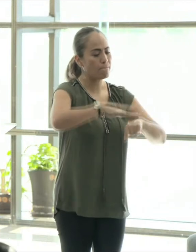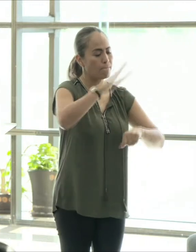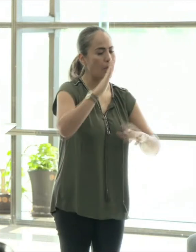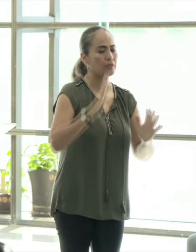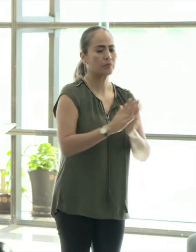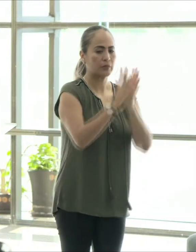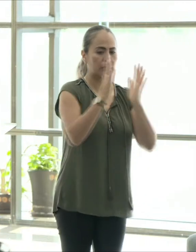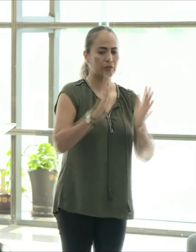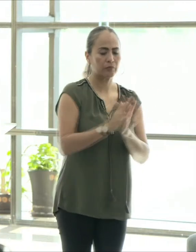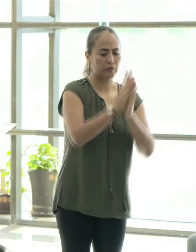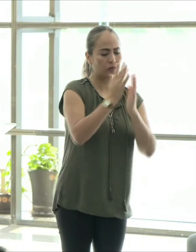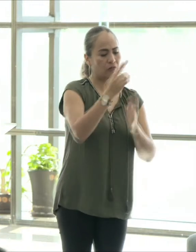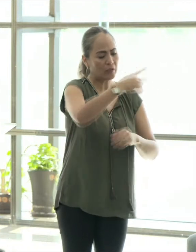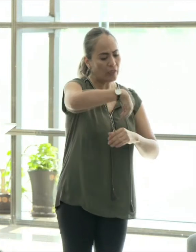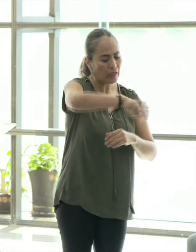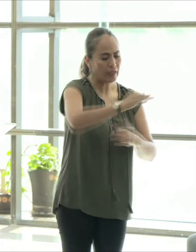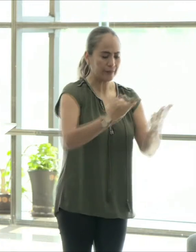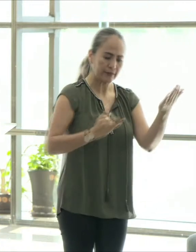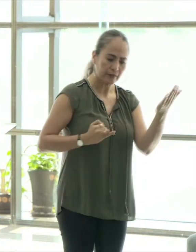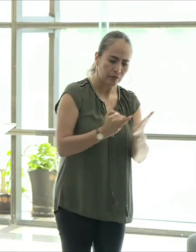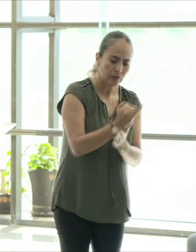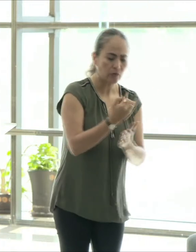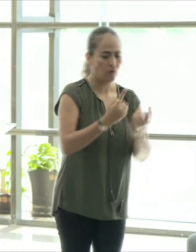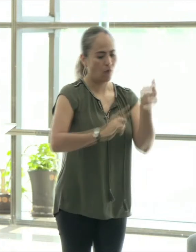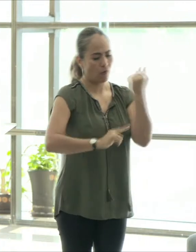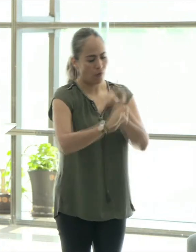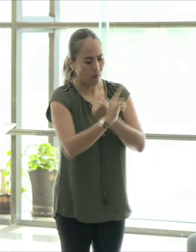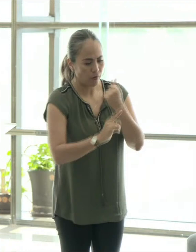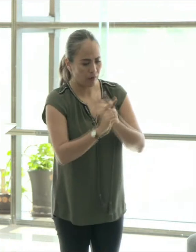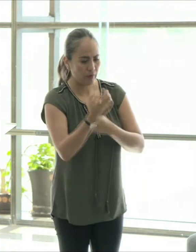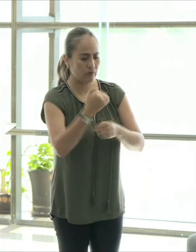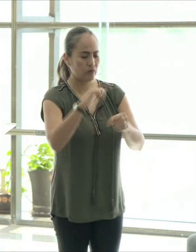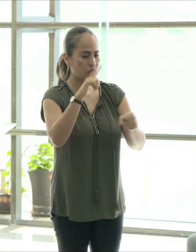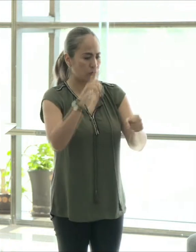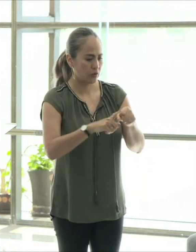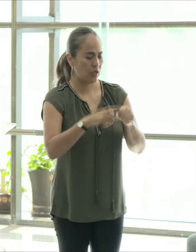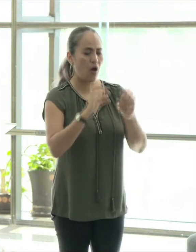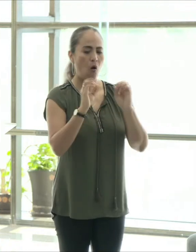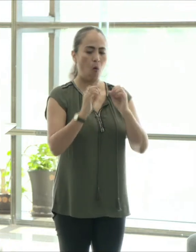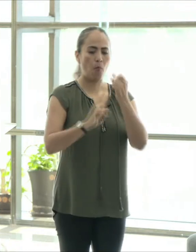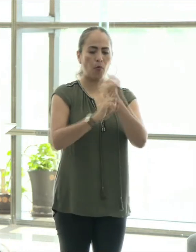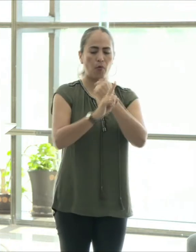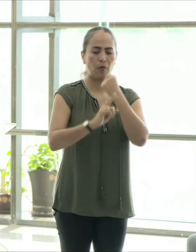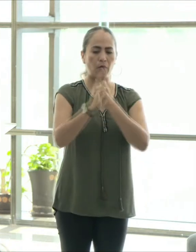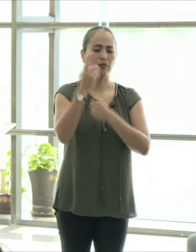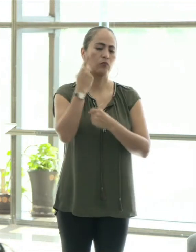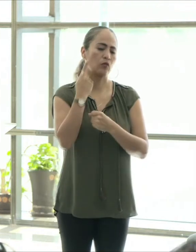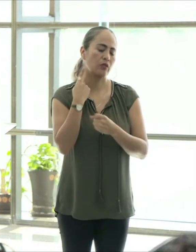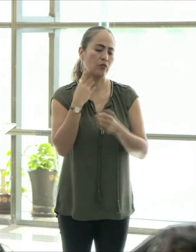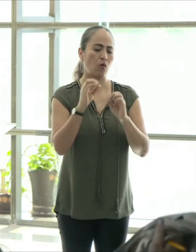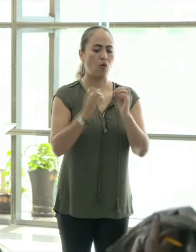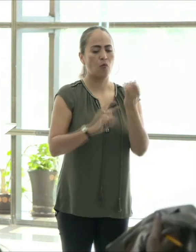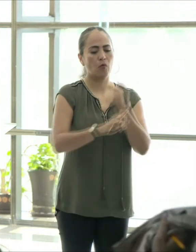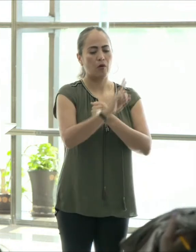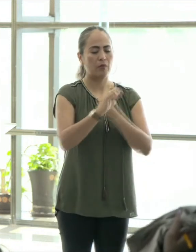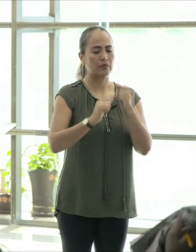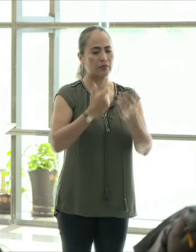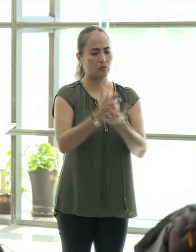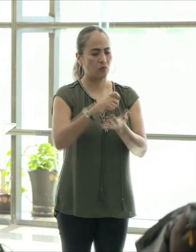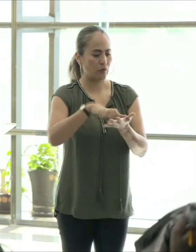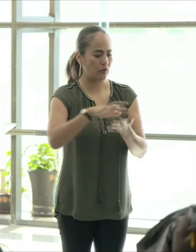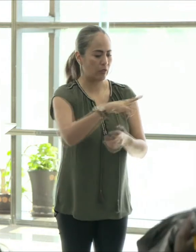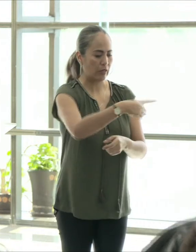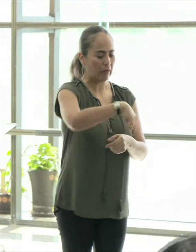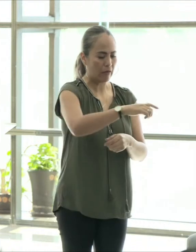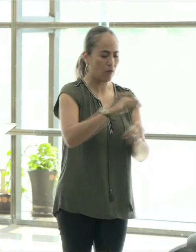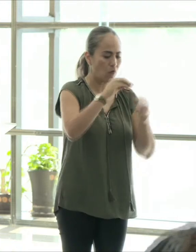la conformación de soluciones a problemas sociales problemas políticos y problemas económicos y quisiera a